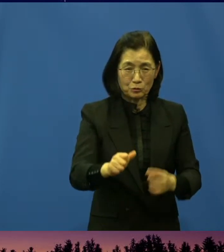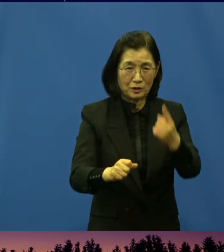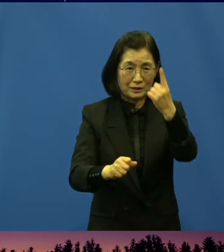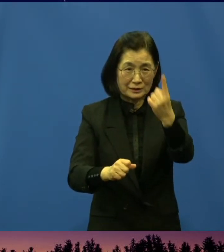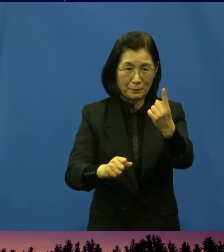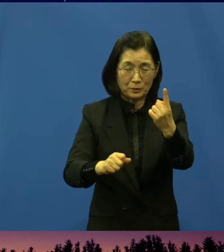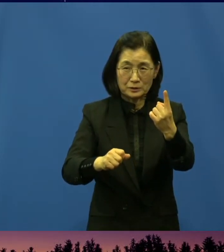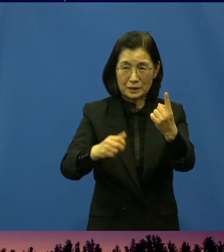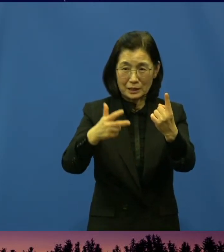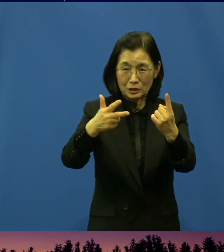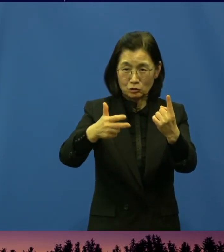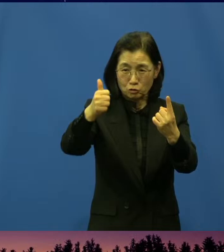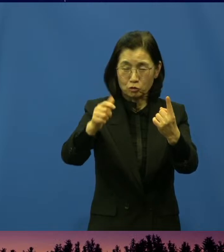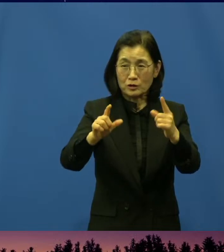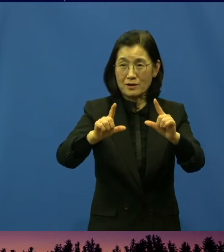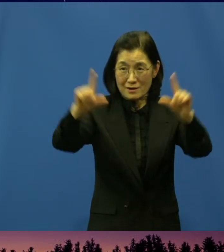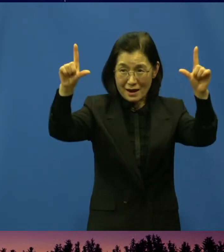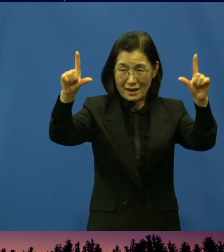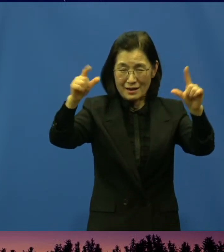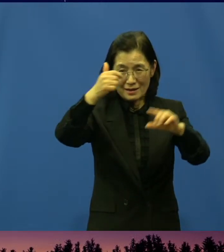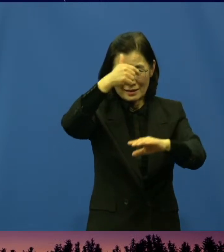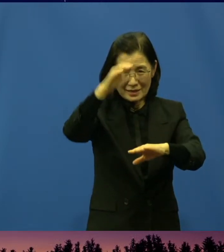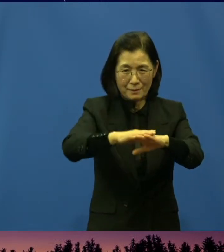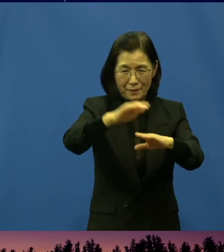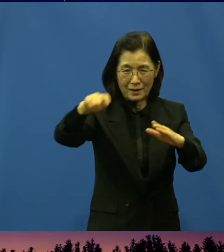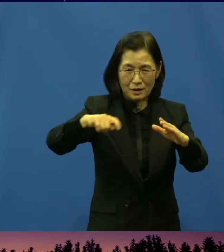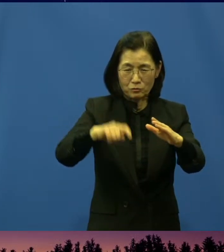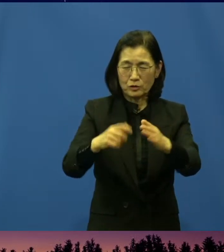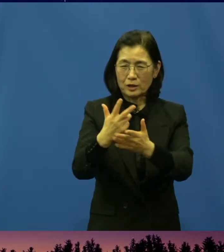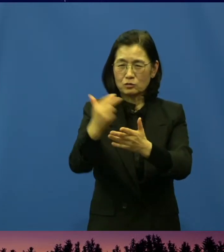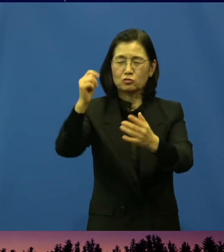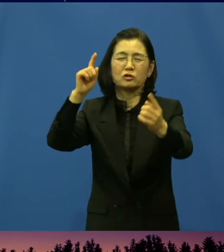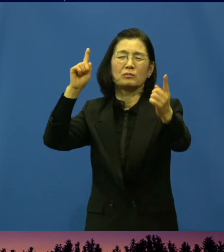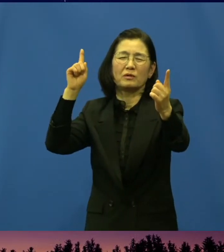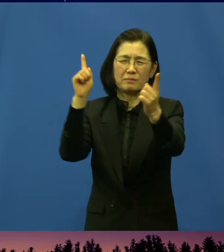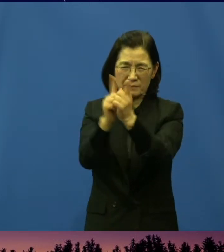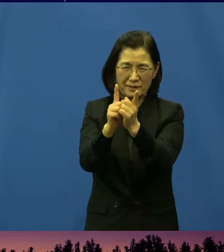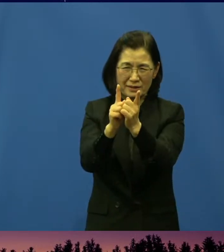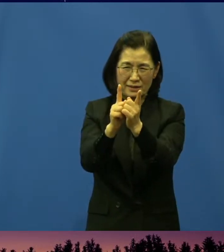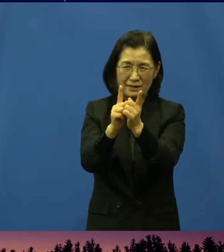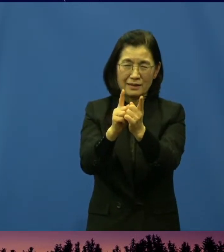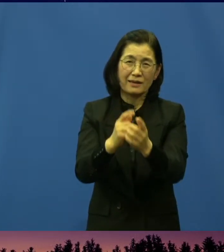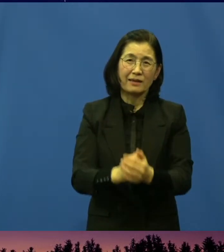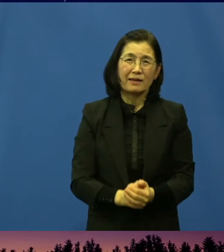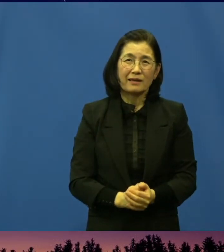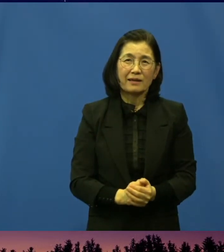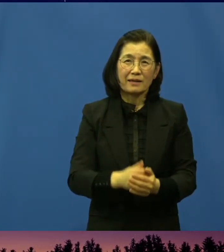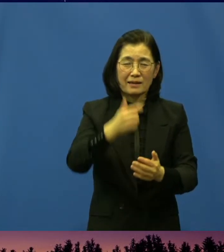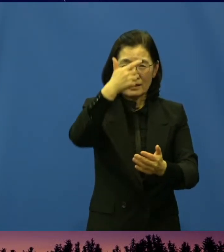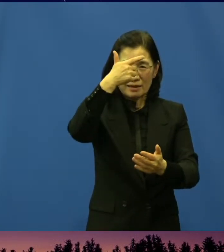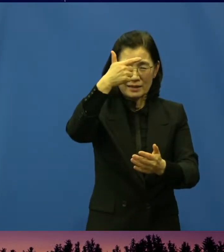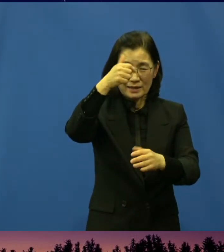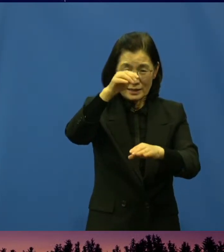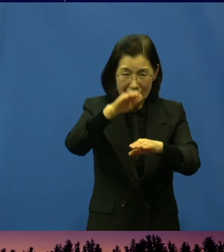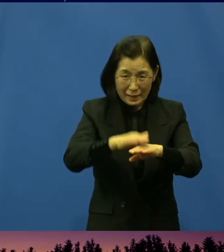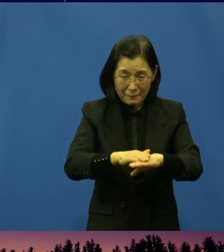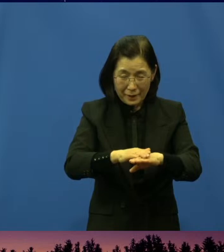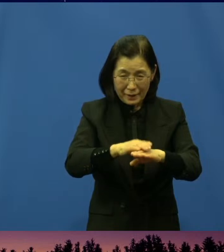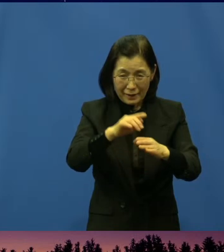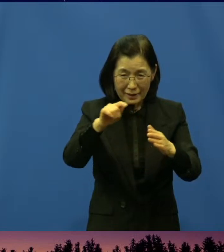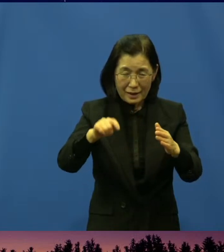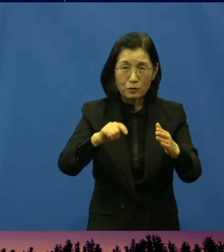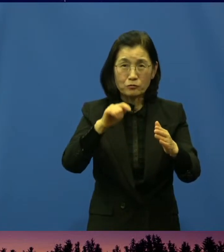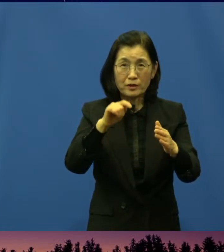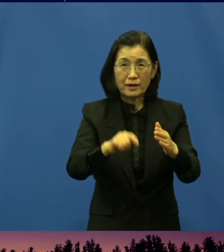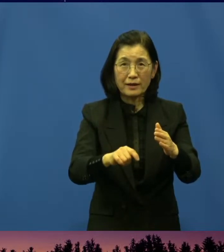그 예배 속에서 하나님을 만나는. 그래서 어떤 분은 그 예배 속에 그 기대하고 나올 때